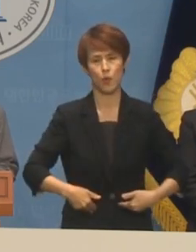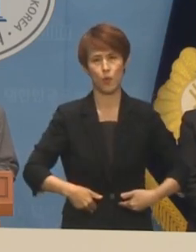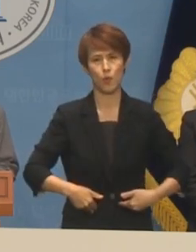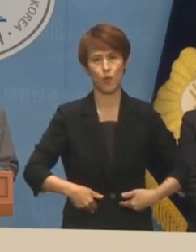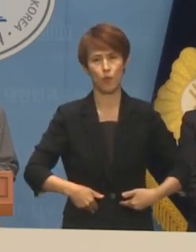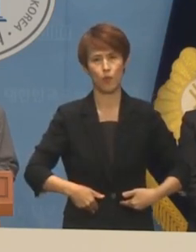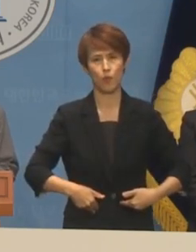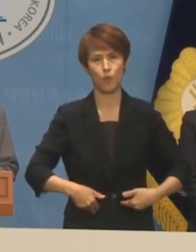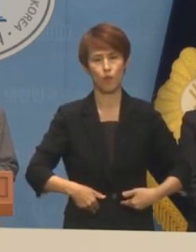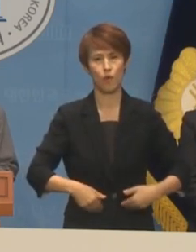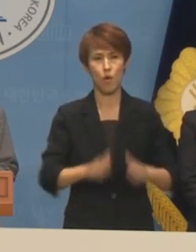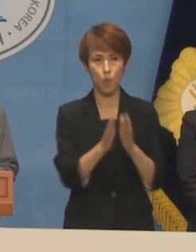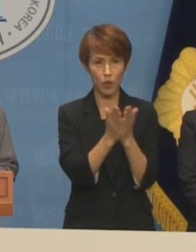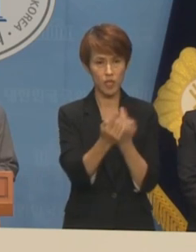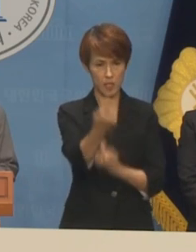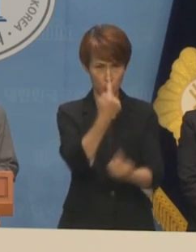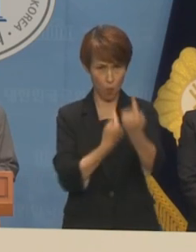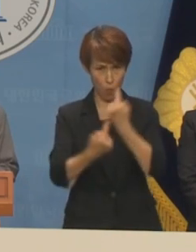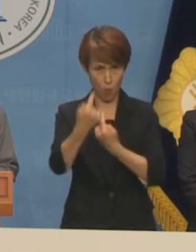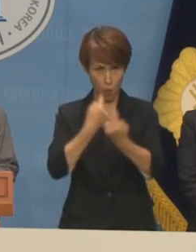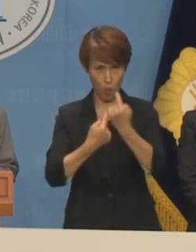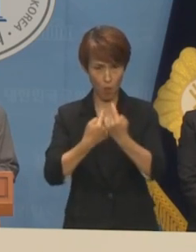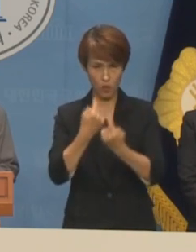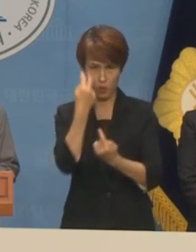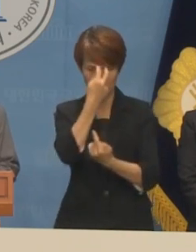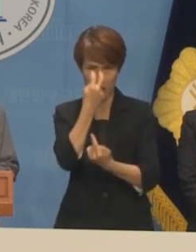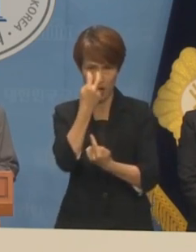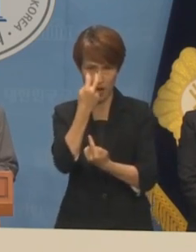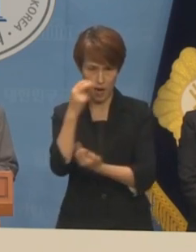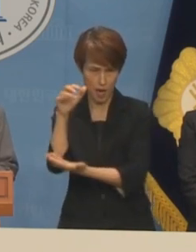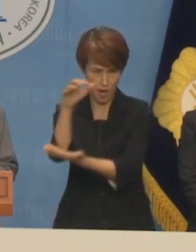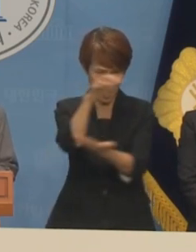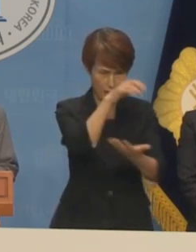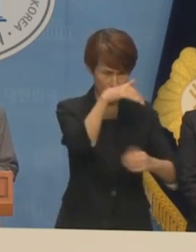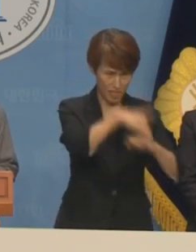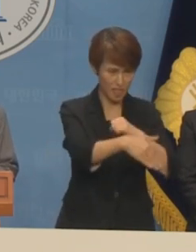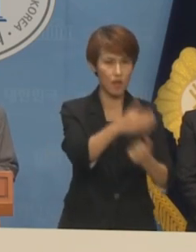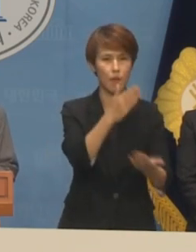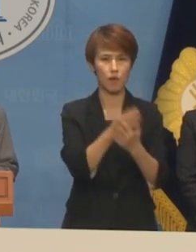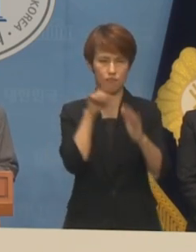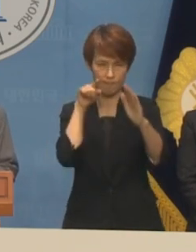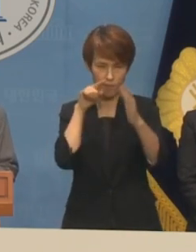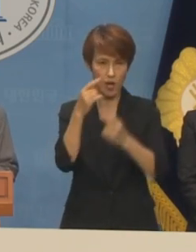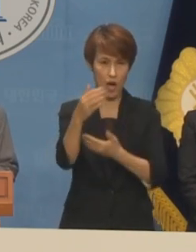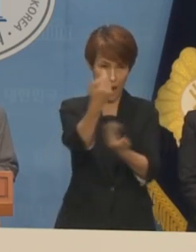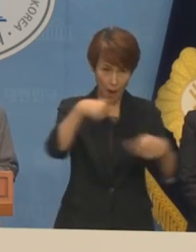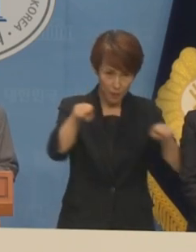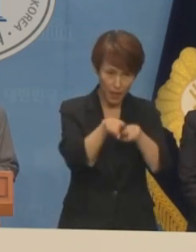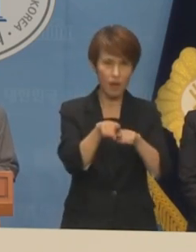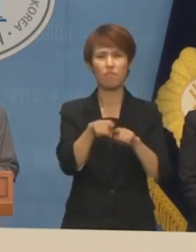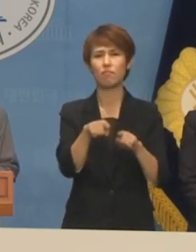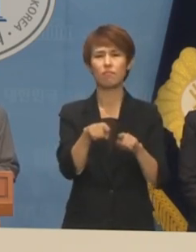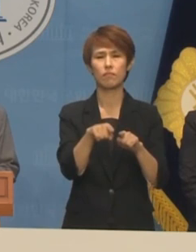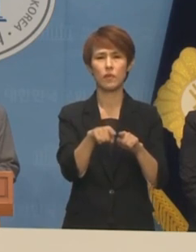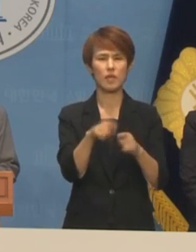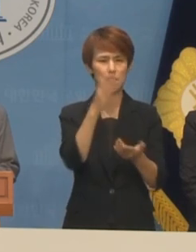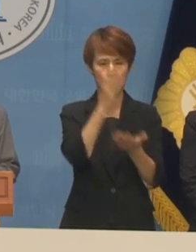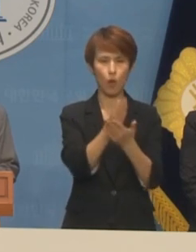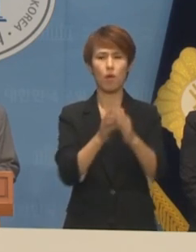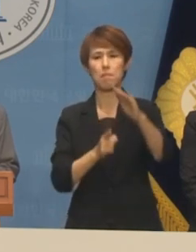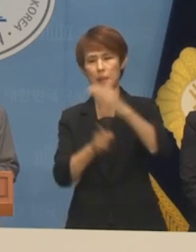당사자 신고를 받아 조사하는 방식에서 현장 조사를 기본으로 한 방식으로 전환할